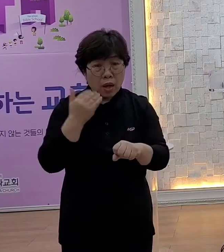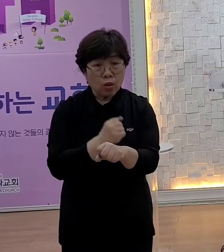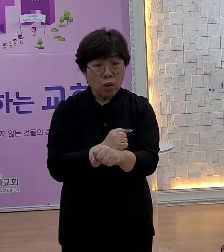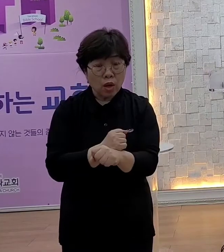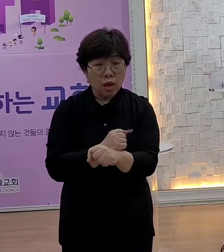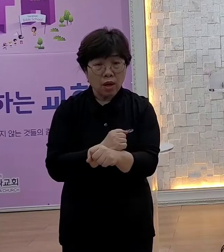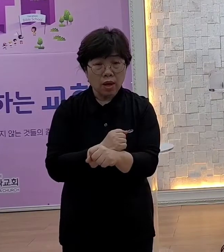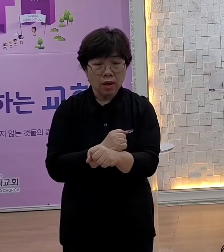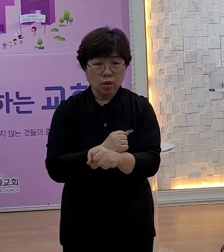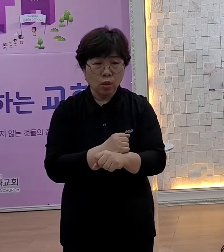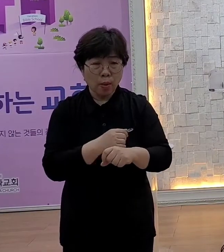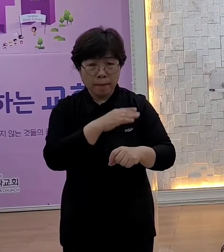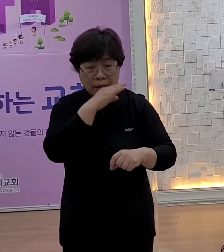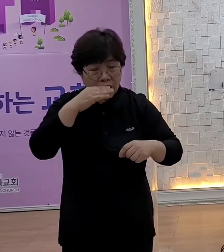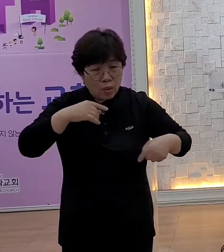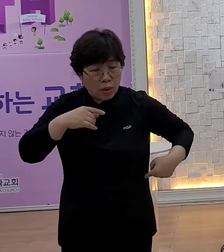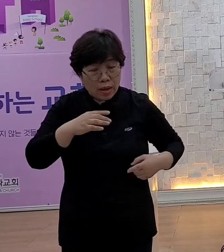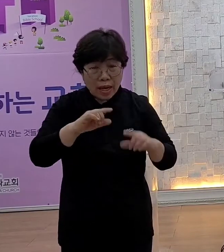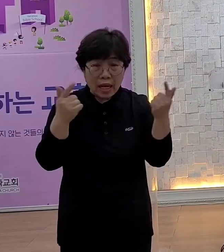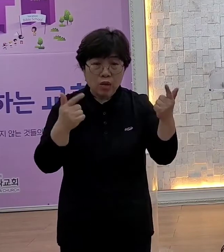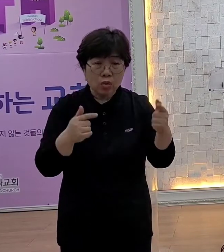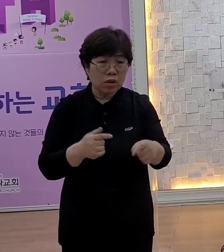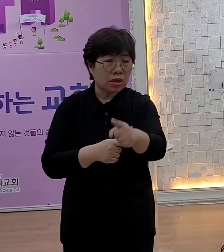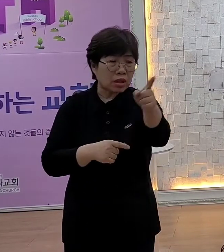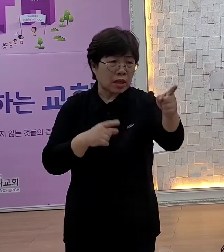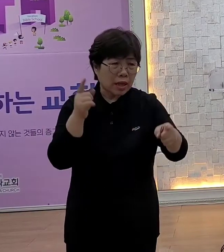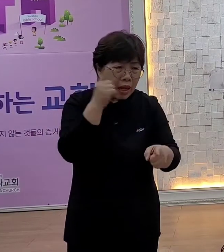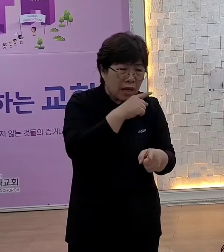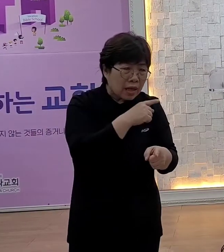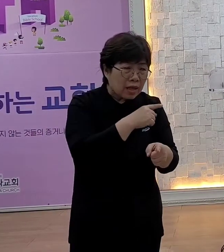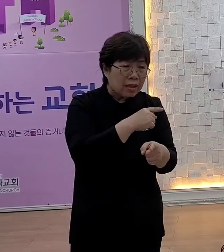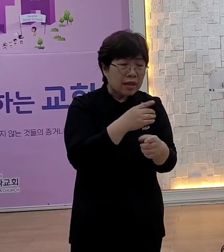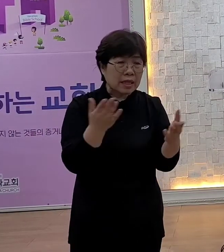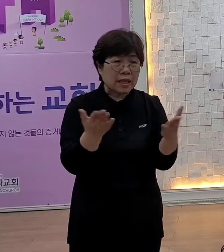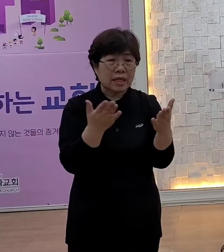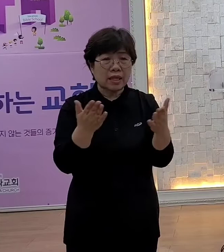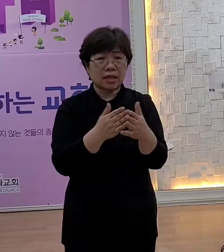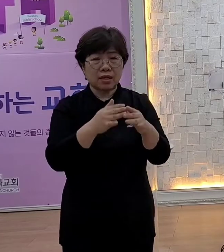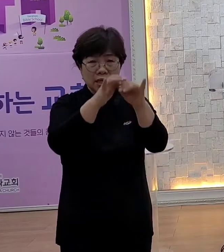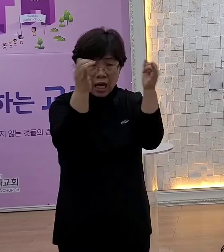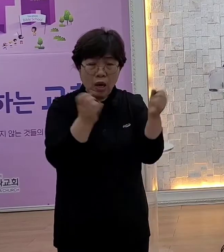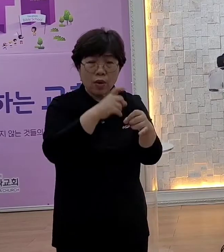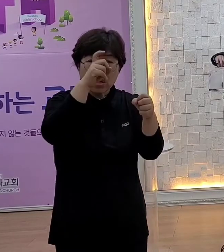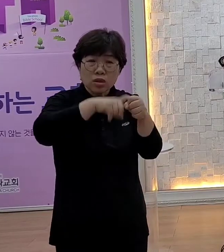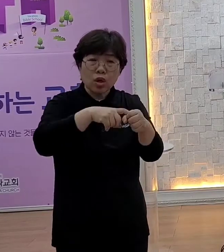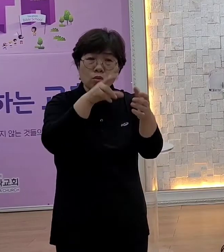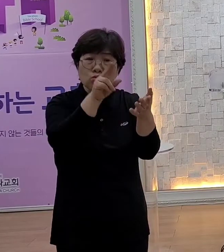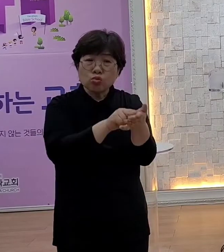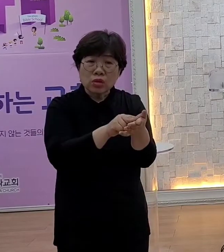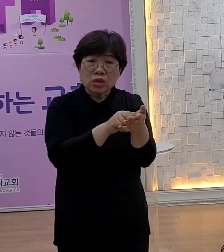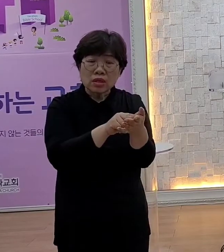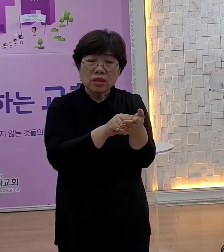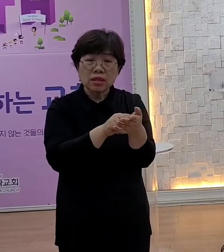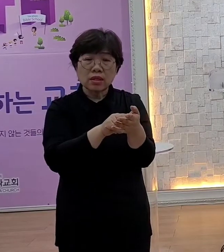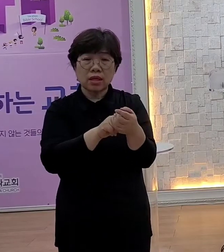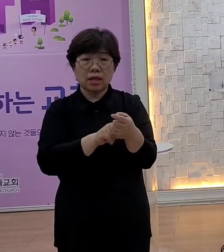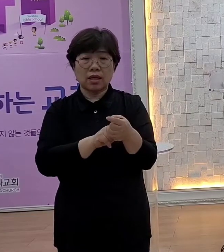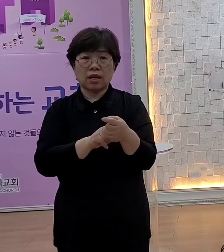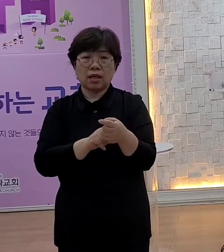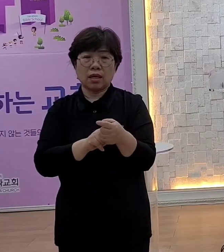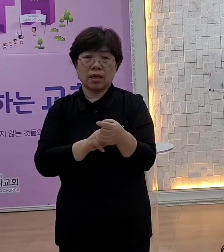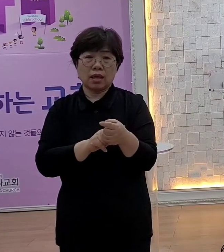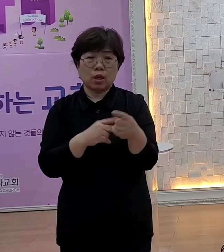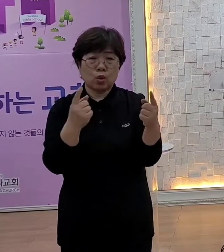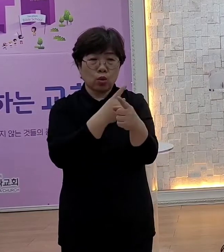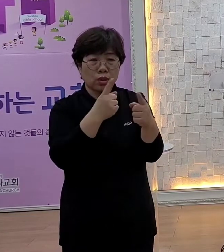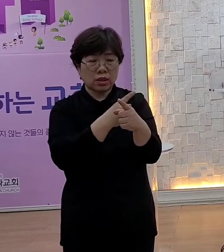회개도 아니고 뭐 그들의 강포와 손에서 악한 일을 행한 그 사회적인 문제를 바로잡아야 되는 것 같다 싶어서